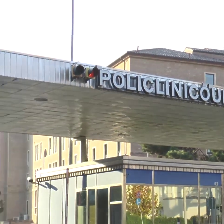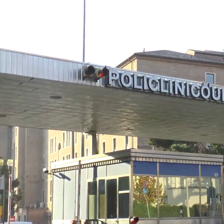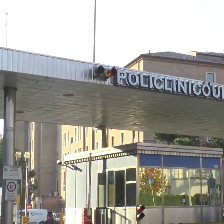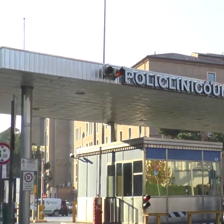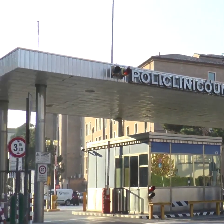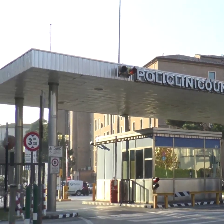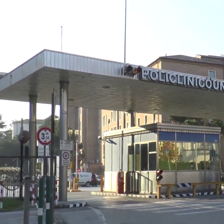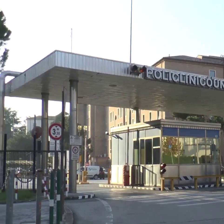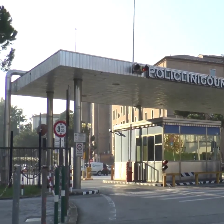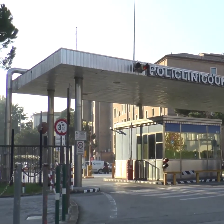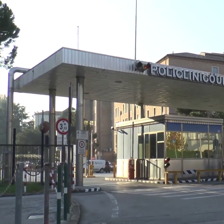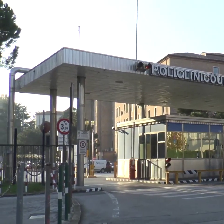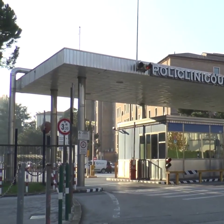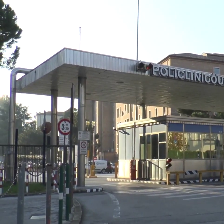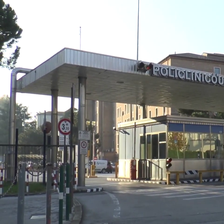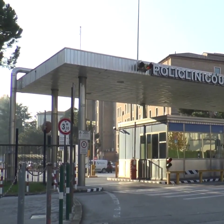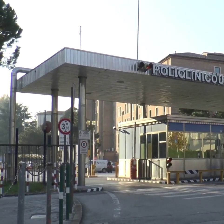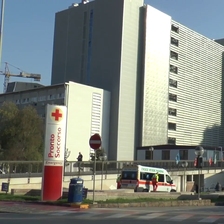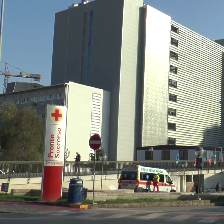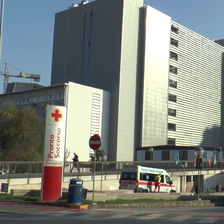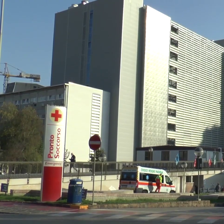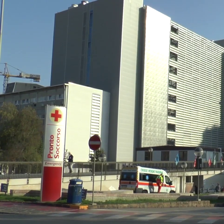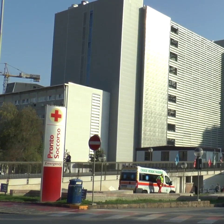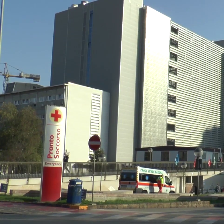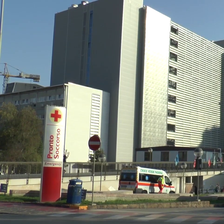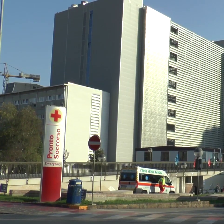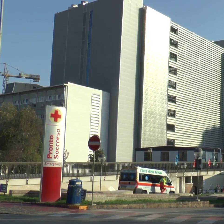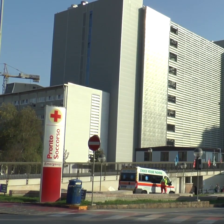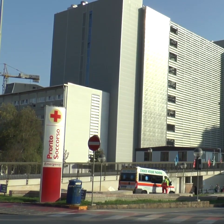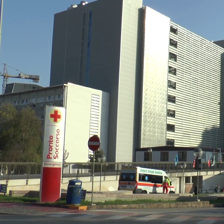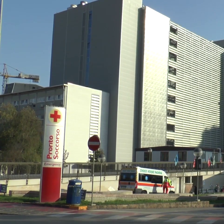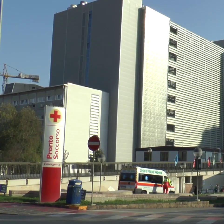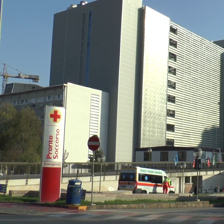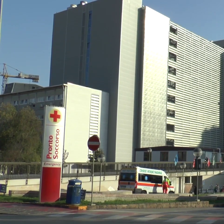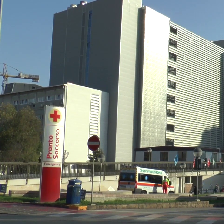Padova c'è la novità dell'avvio del progetto di fattibilità deliberato dalla Giunta regionale.